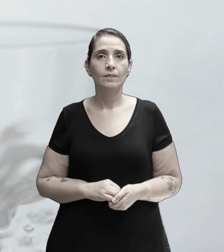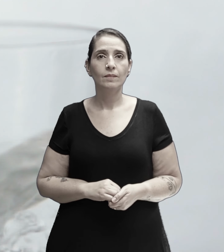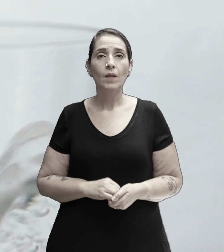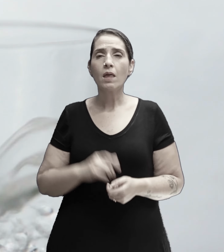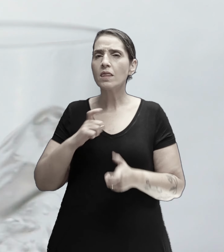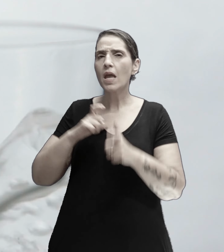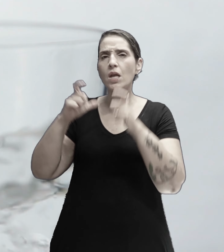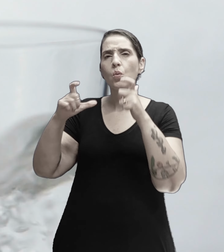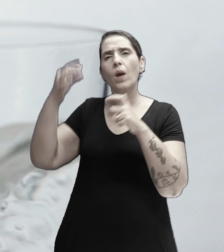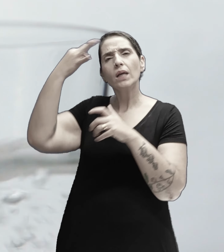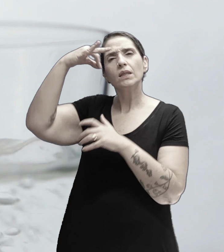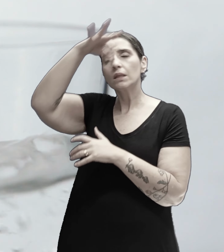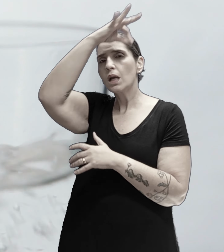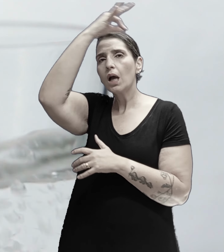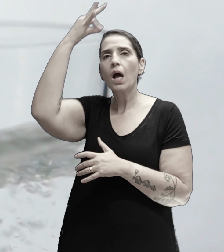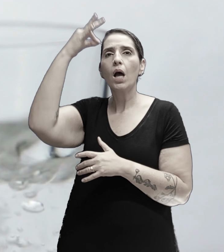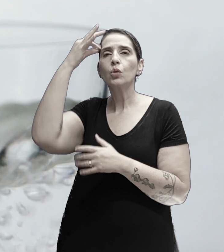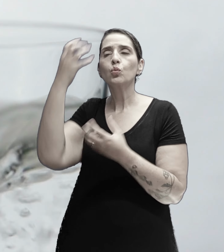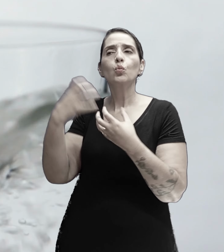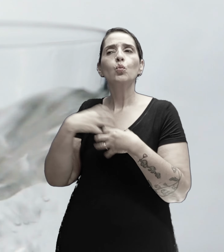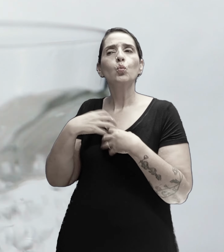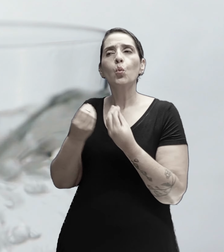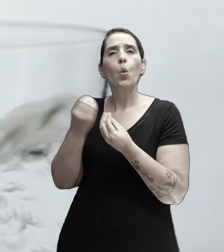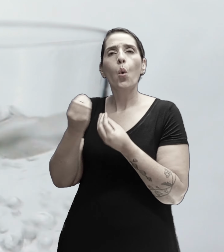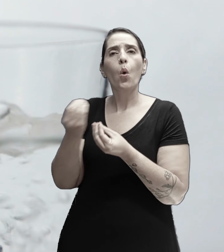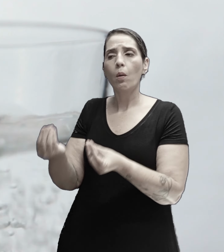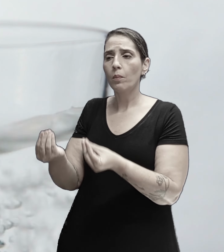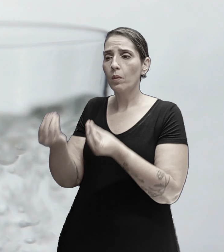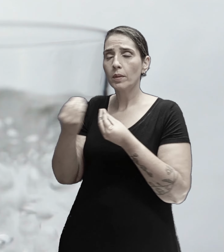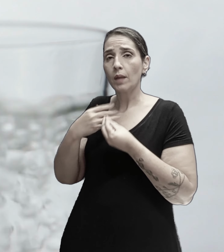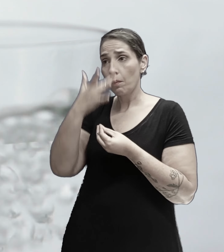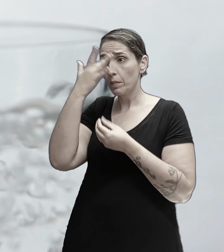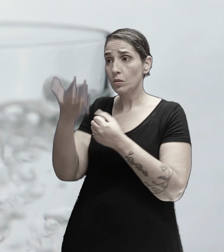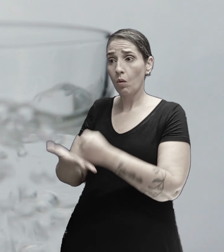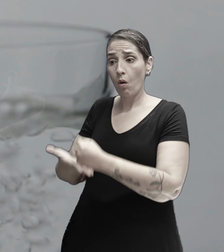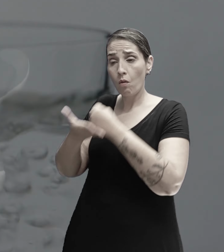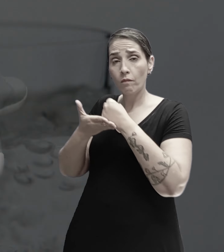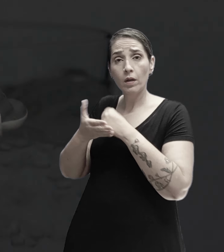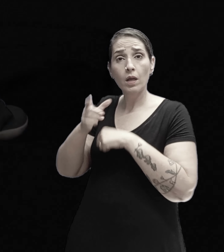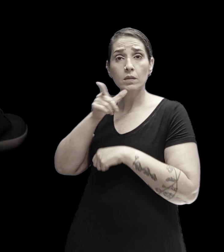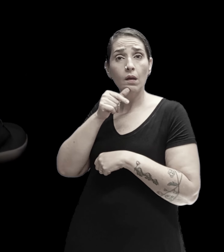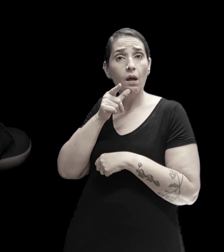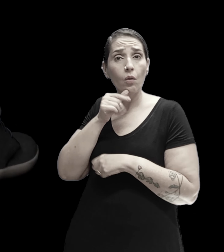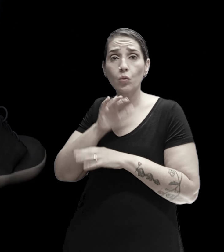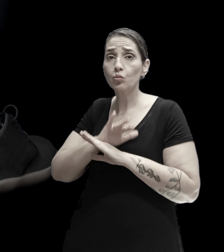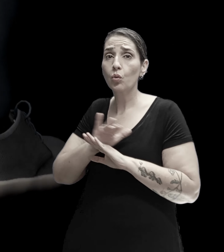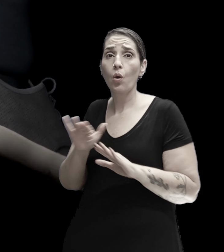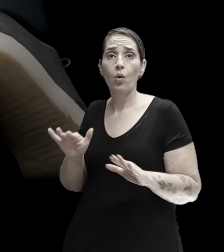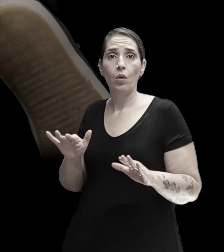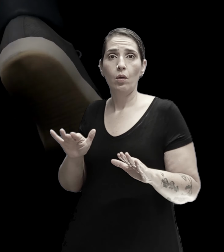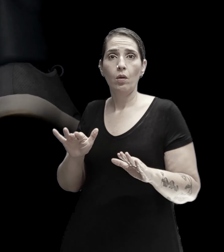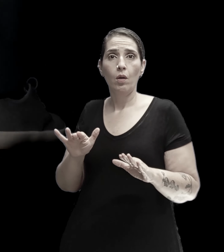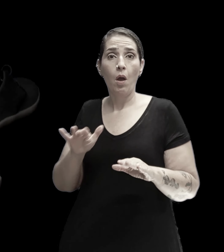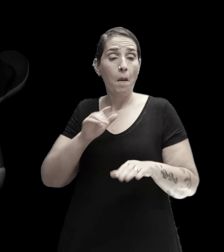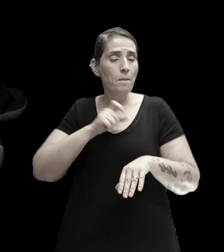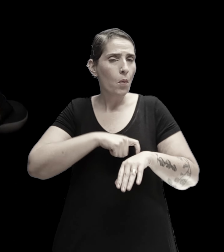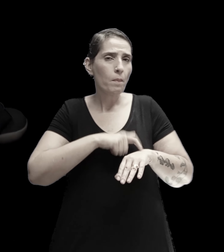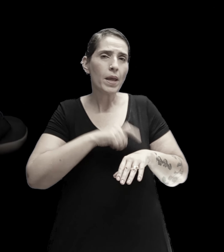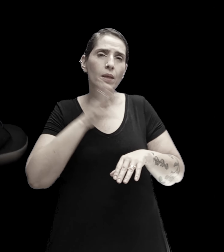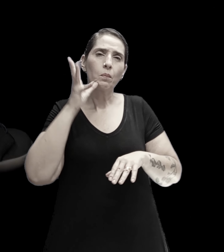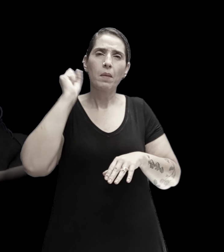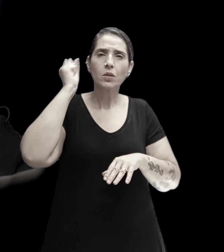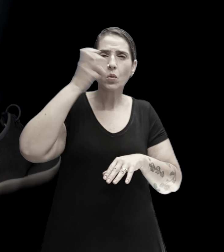Há um santuário no modo como alguém nos oferece um copo d'água. A eternidade no som de